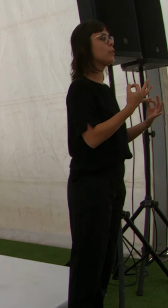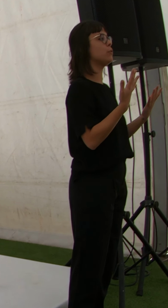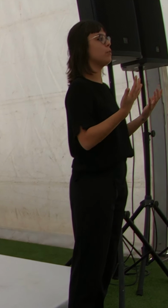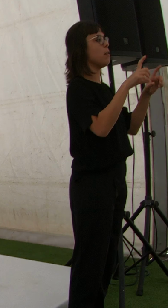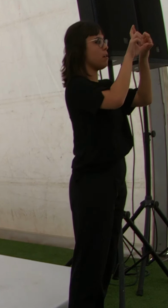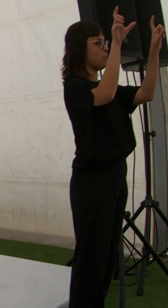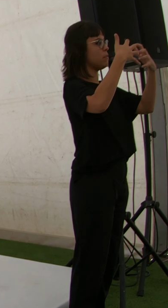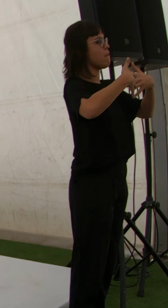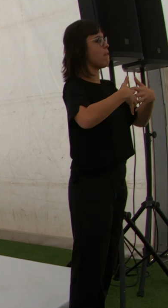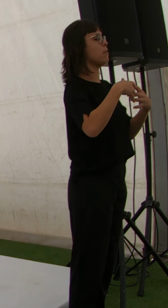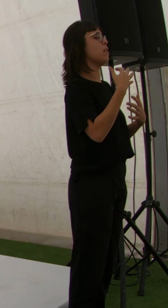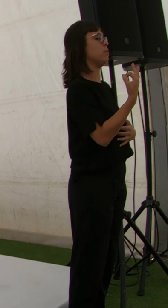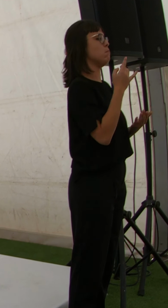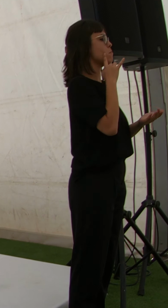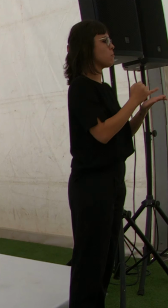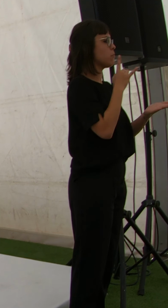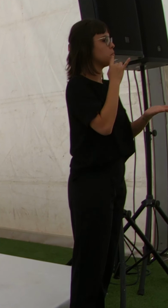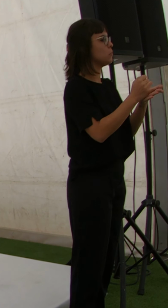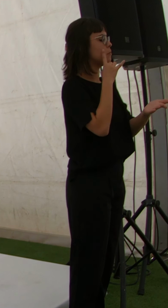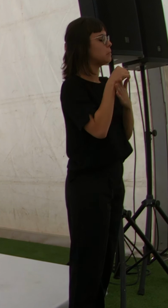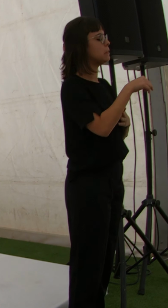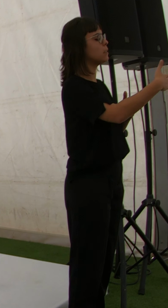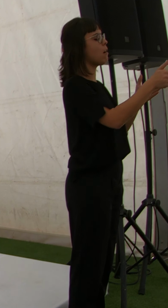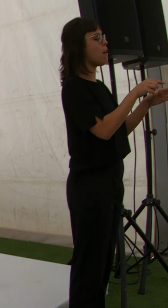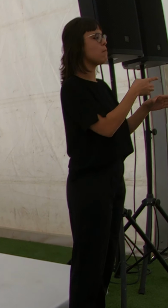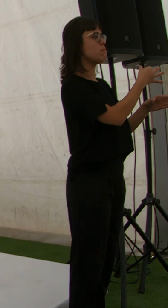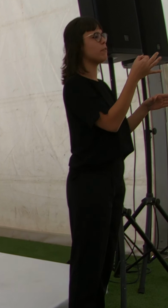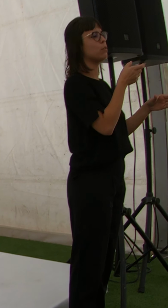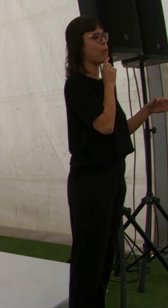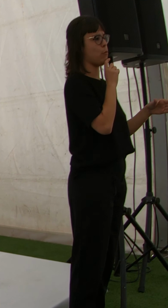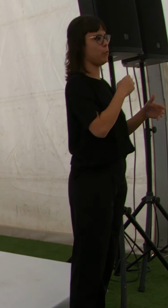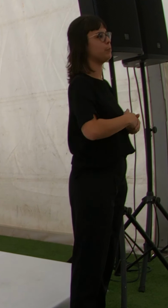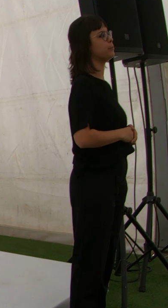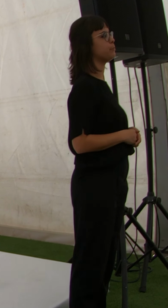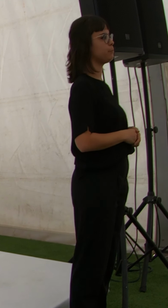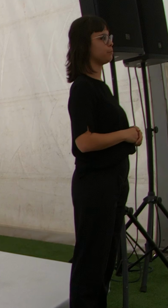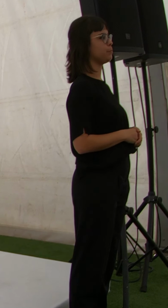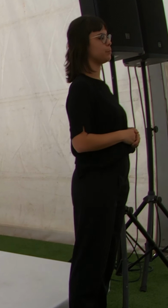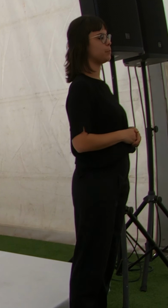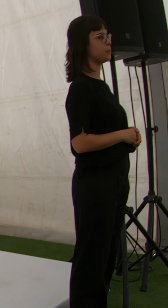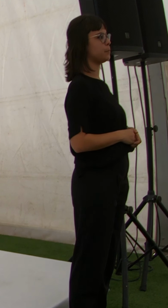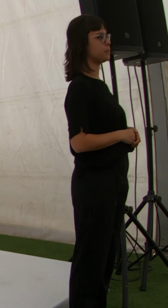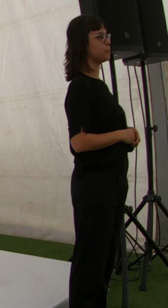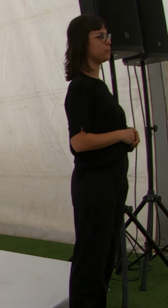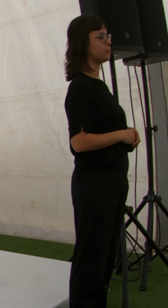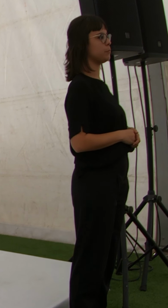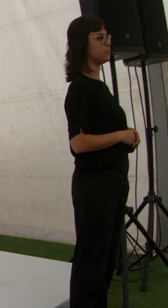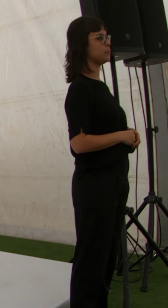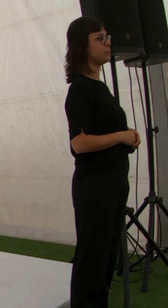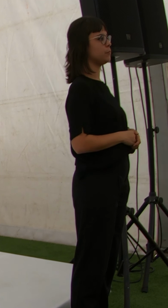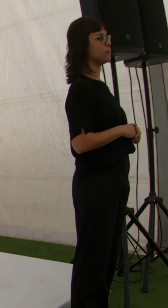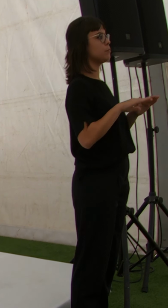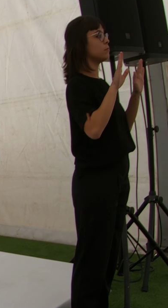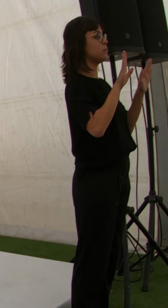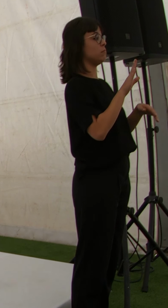aprender exactamente a domesticar, a lidiar con este toro con fiabilidad. Pero probablemente sea antes de que llegue lo del